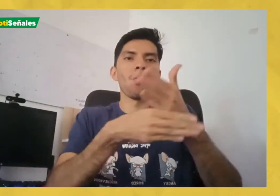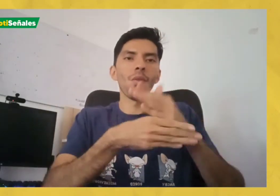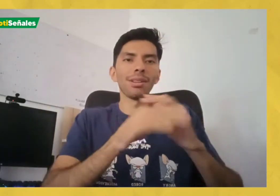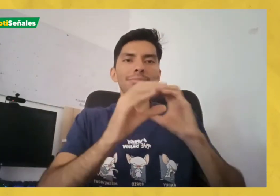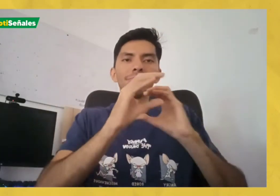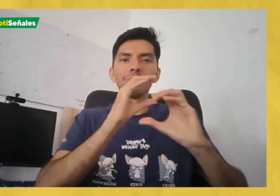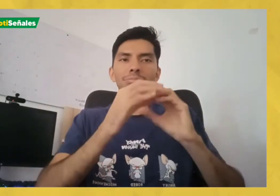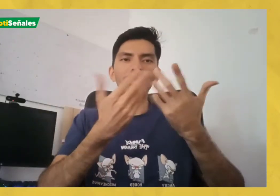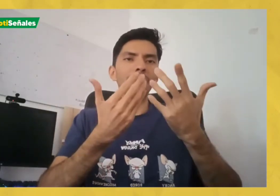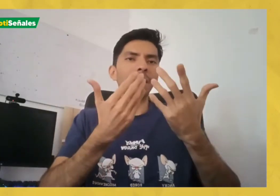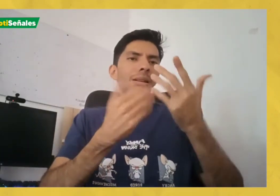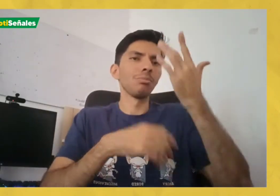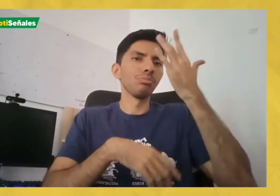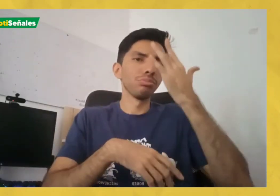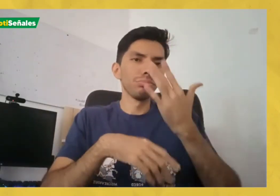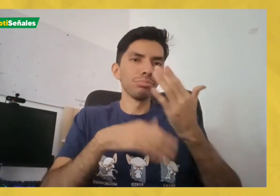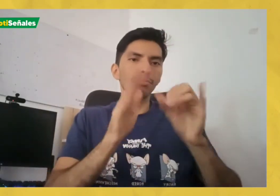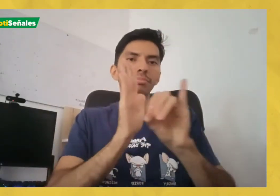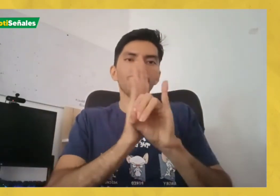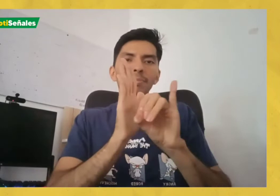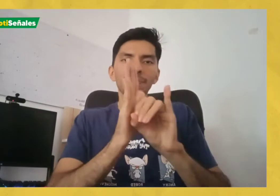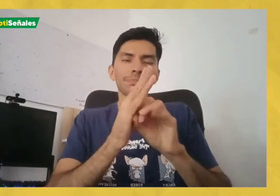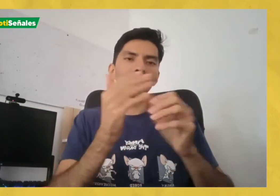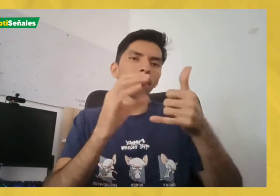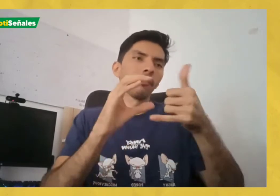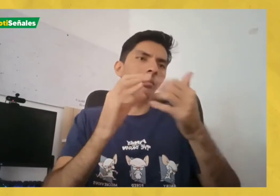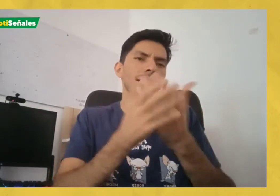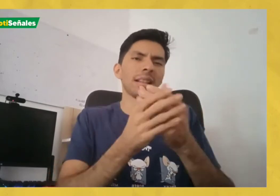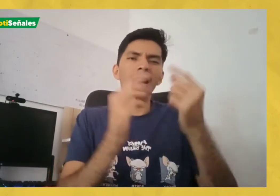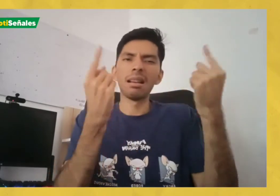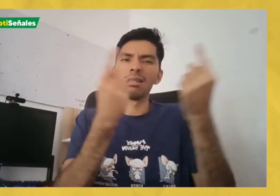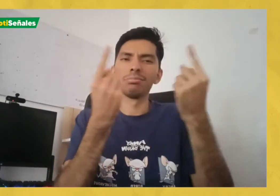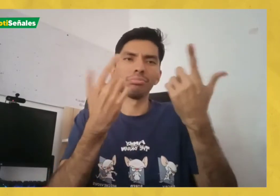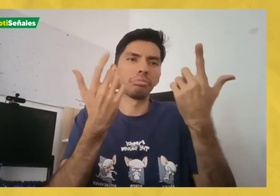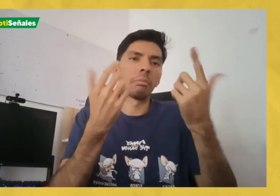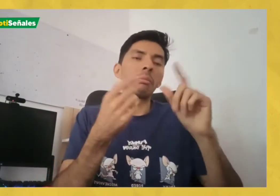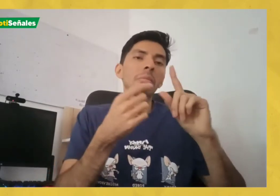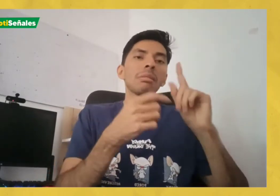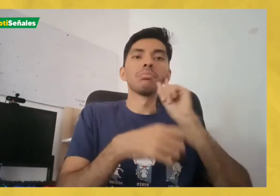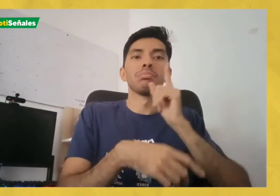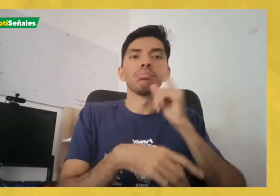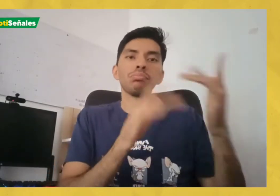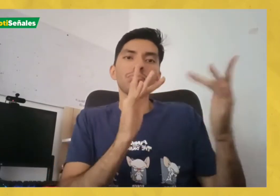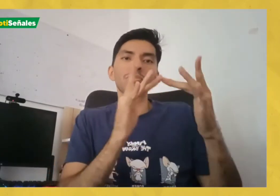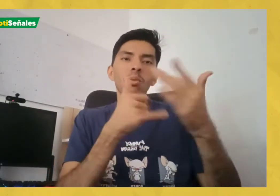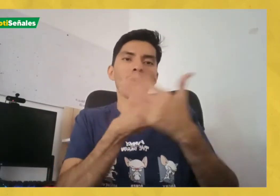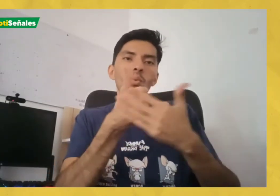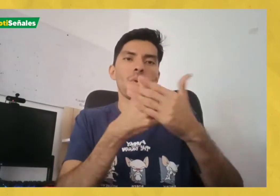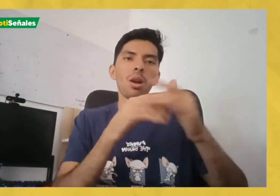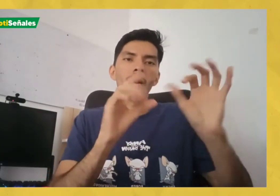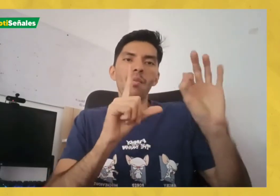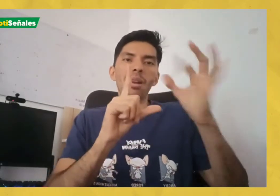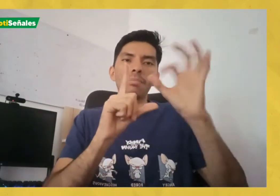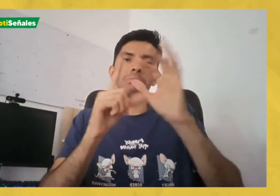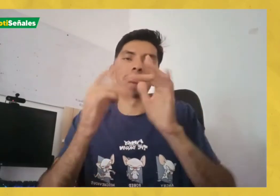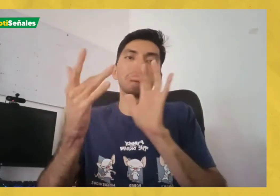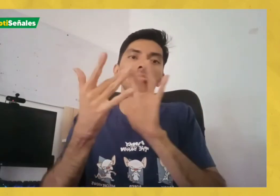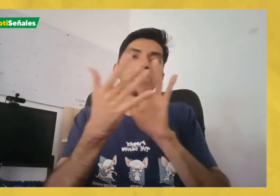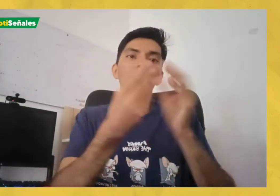libretas letreros piezas de comunicación para publicar en redes sociales en general y así más personas sordas de todo el país